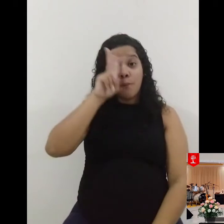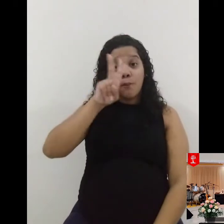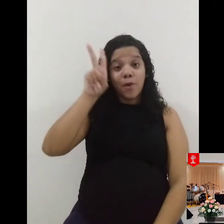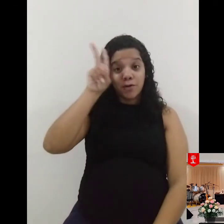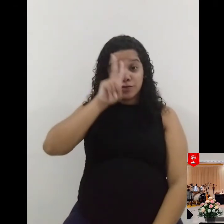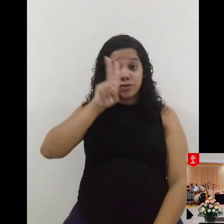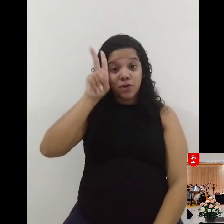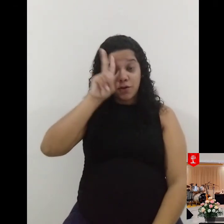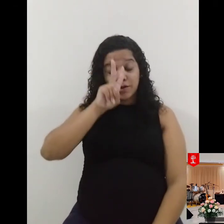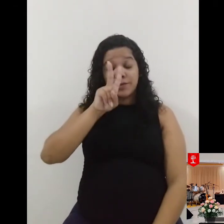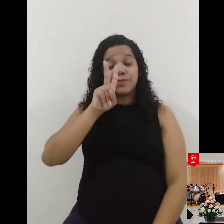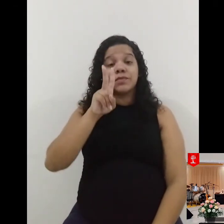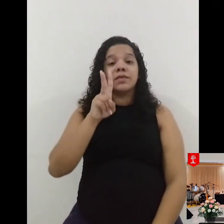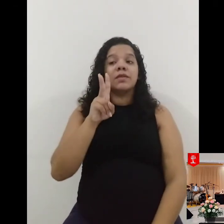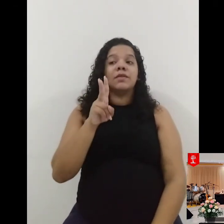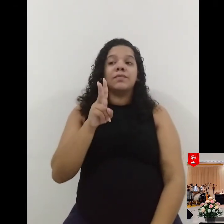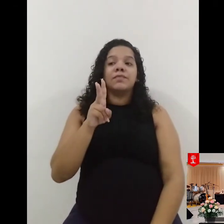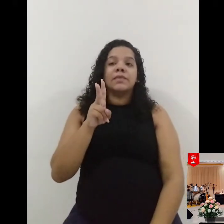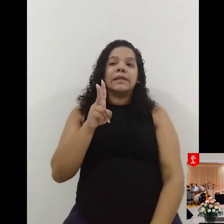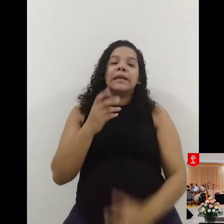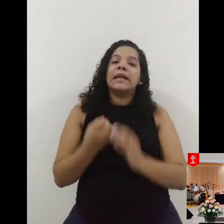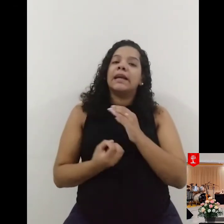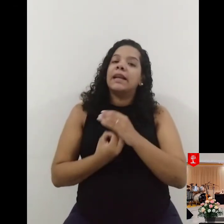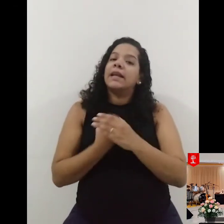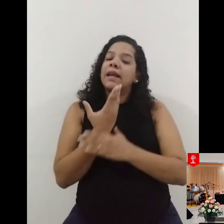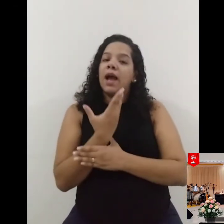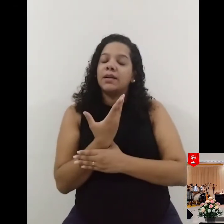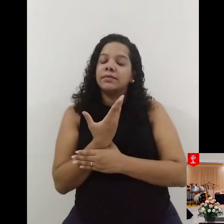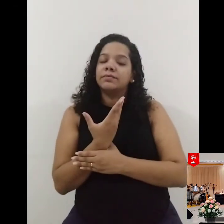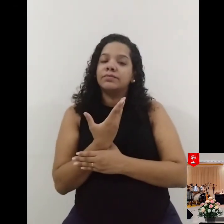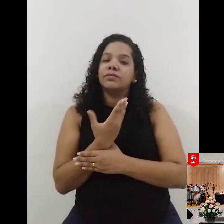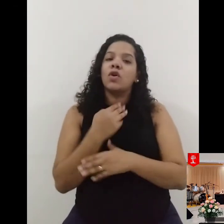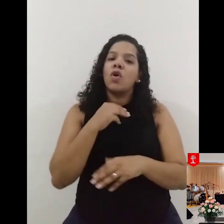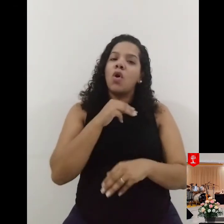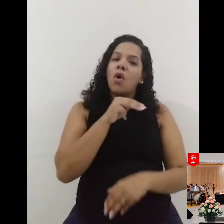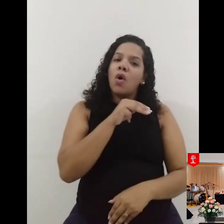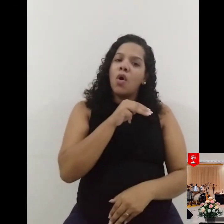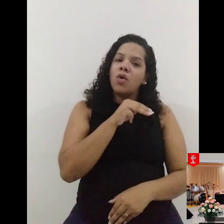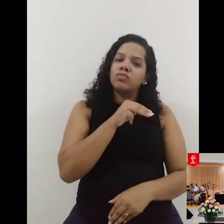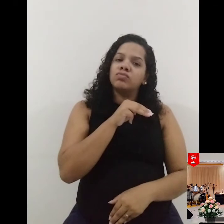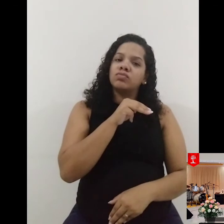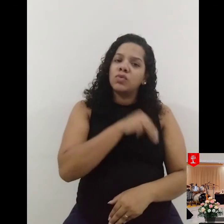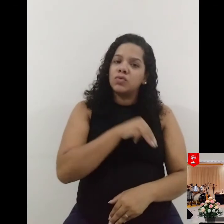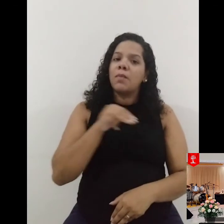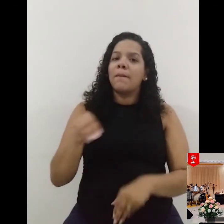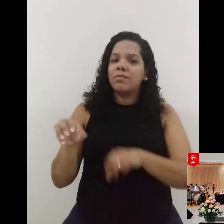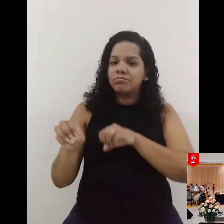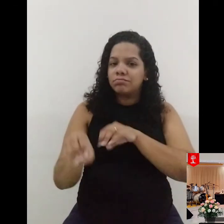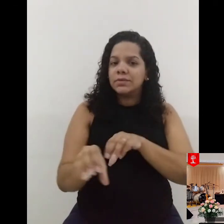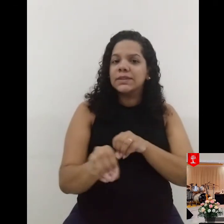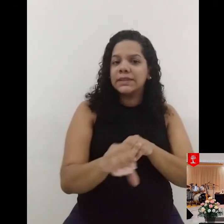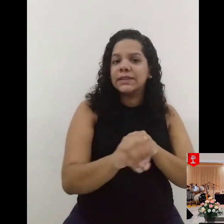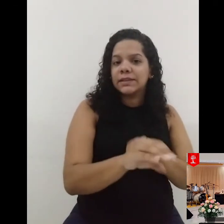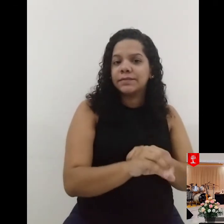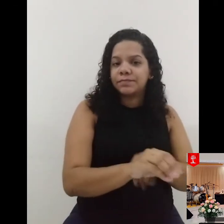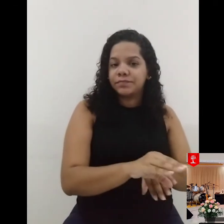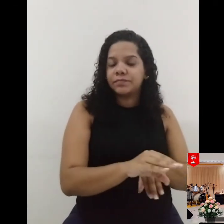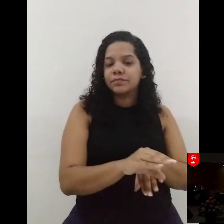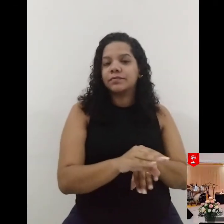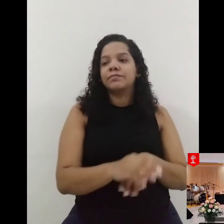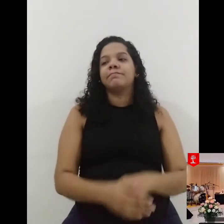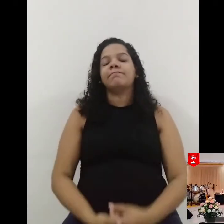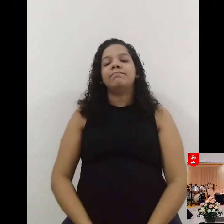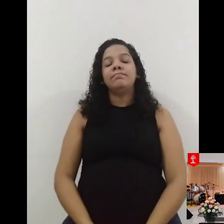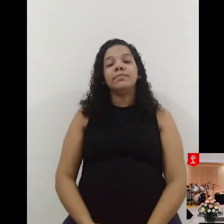histórias contadas, e às vezes eram fatos, ou mesmo histórias